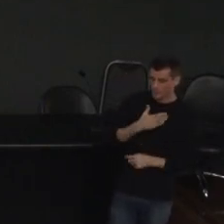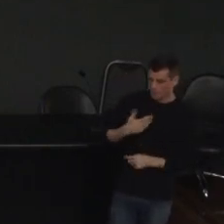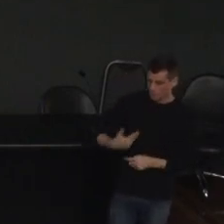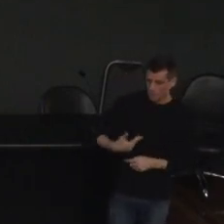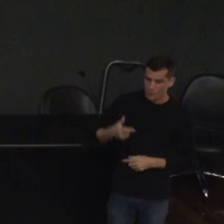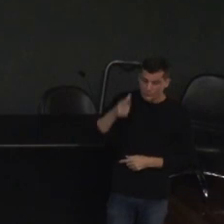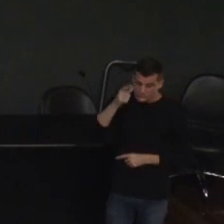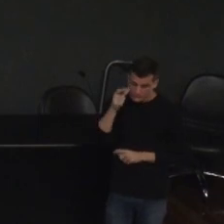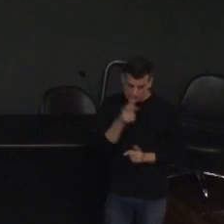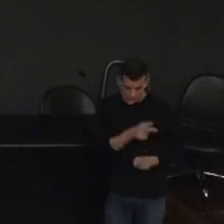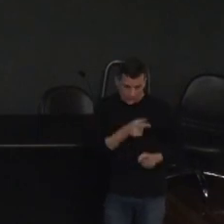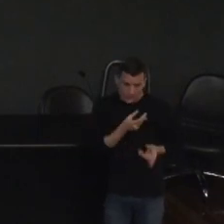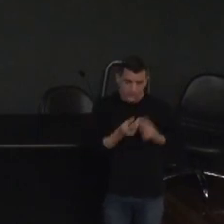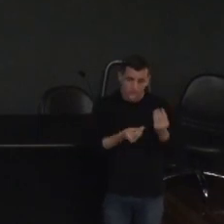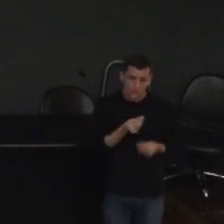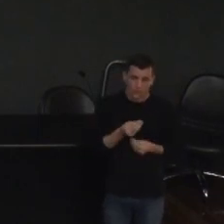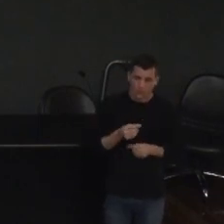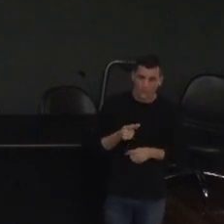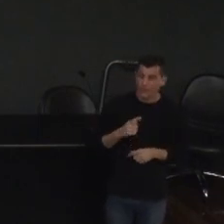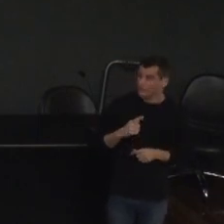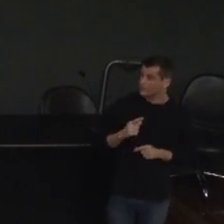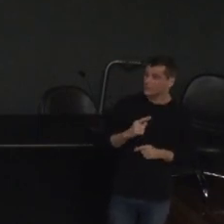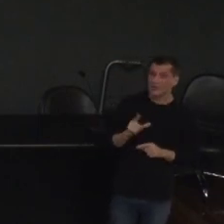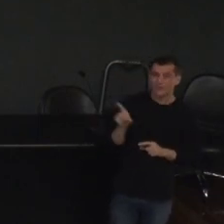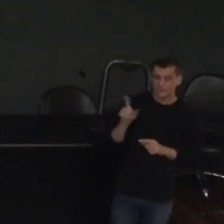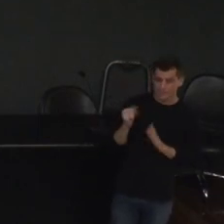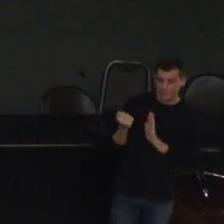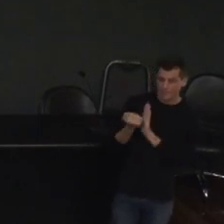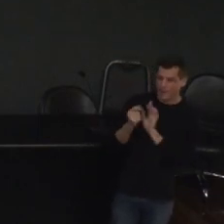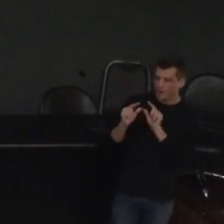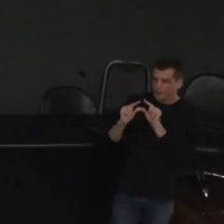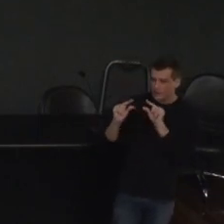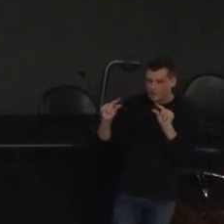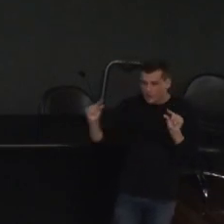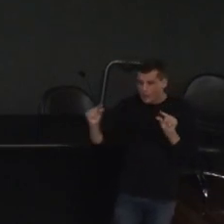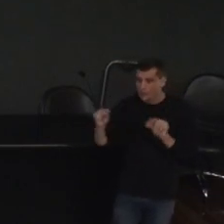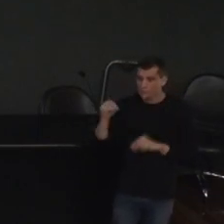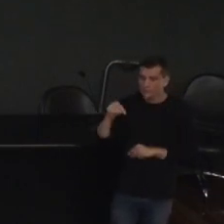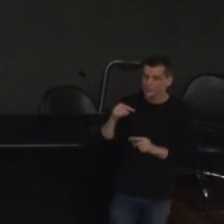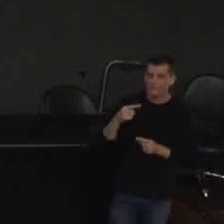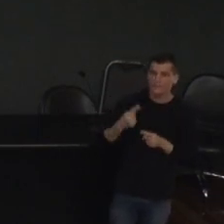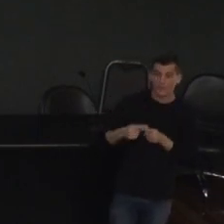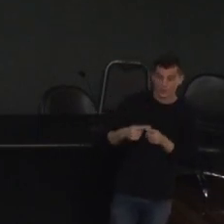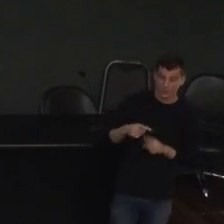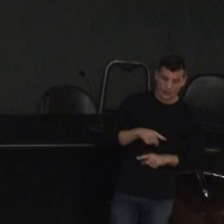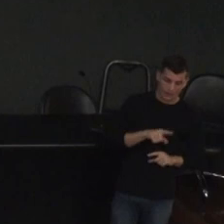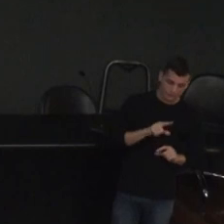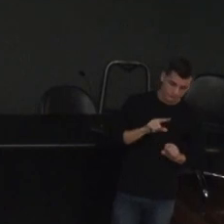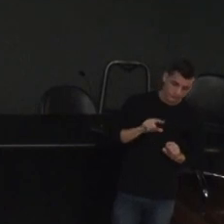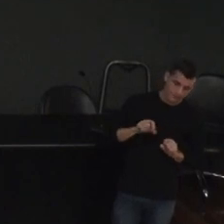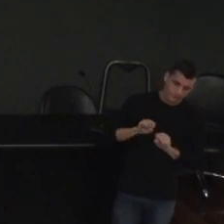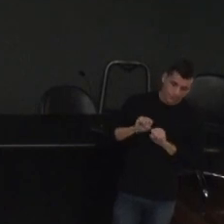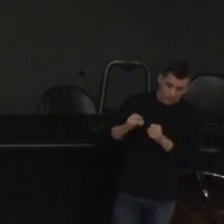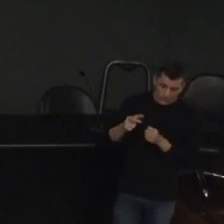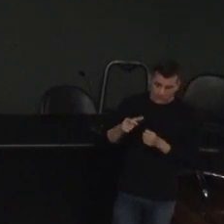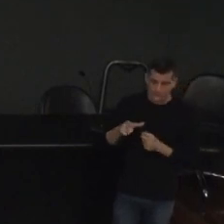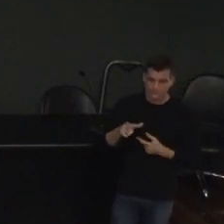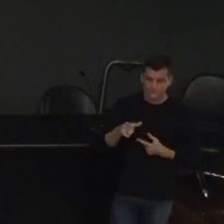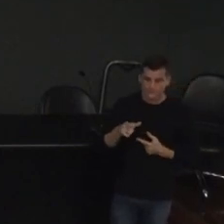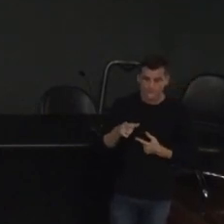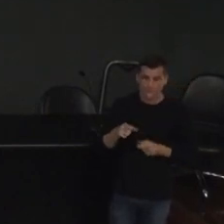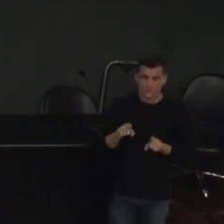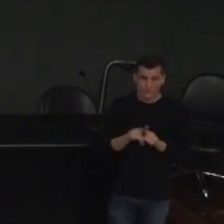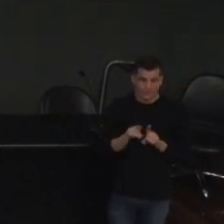e preponderante por que que eu grifo aqui a proteção do interesse público geral e preponderante porque ainda que eventualmente